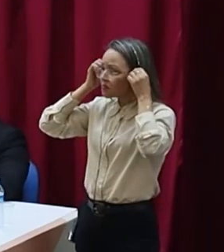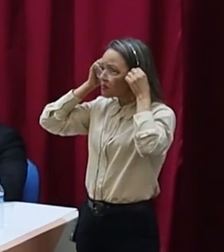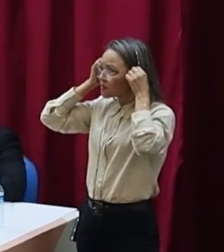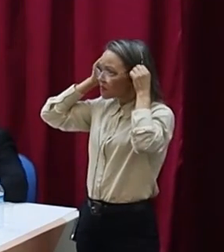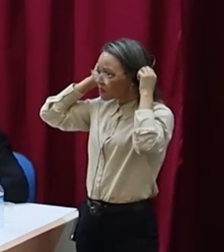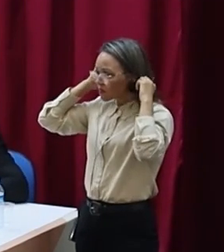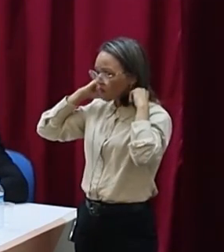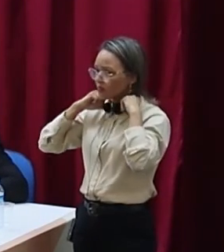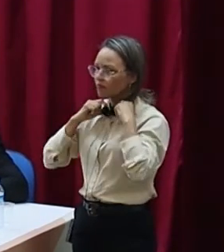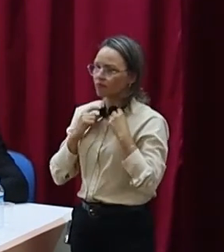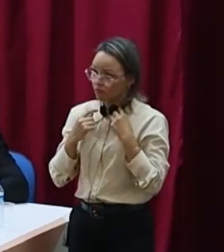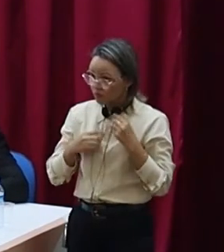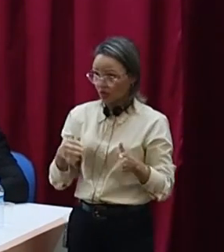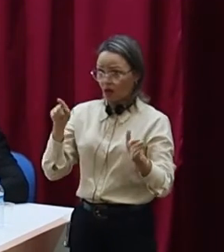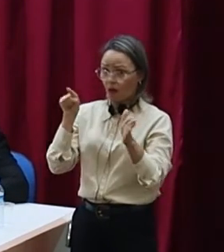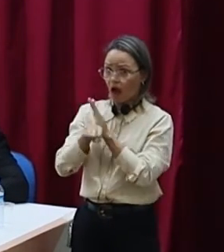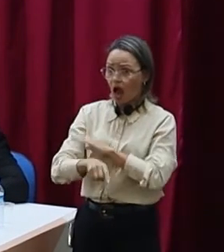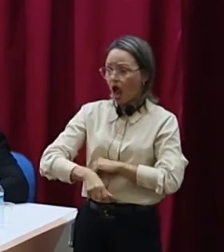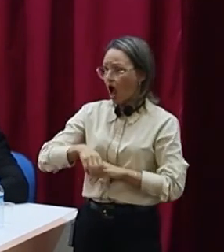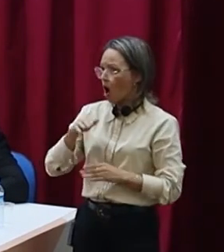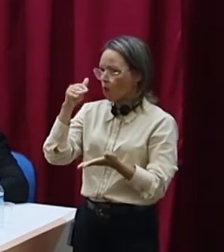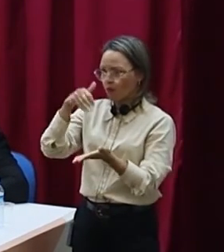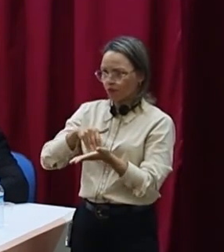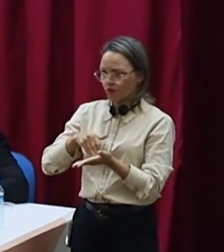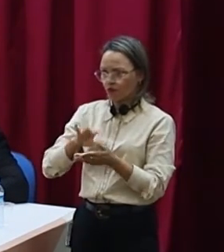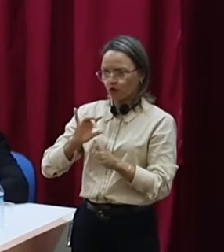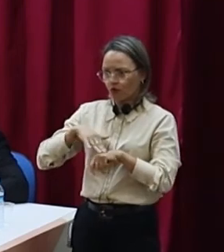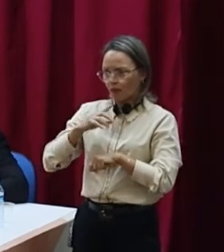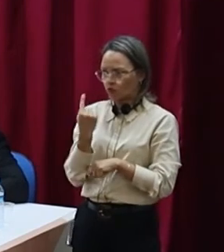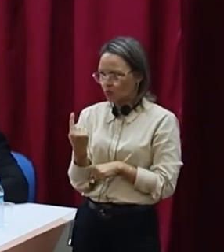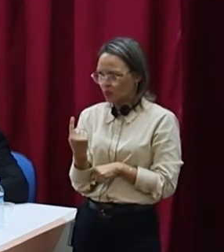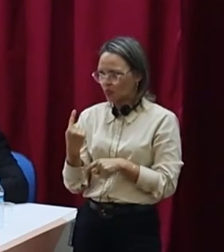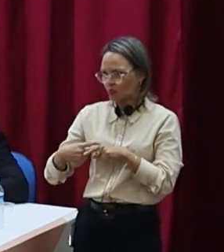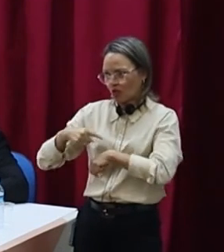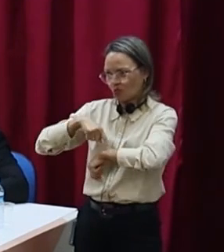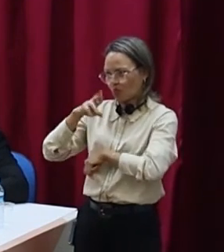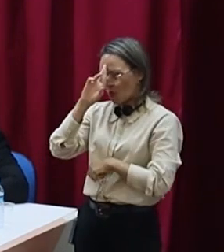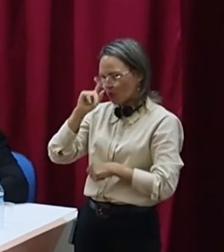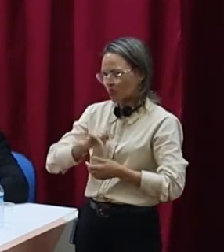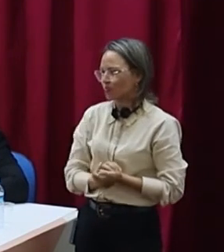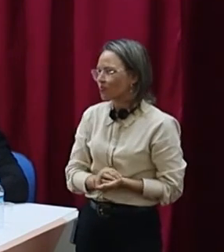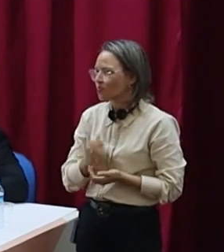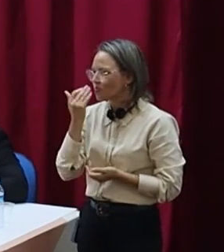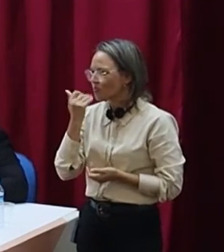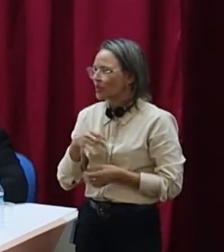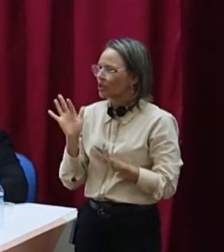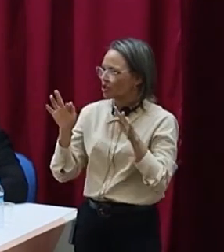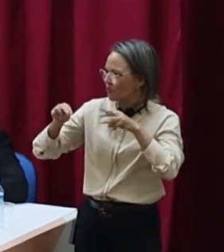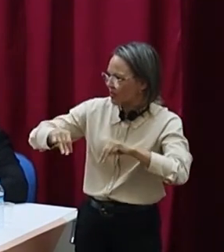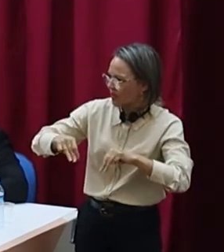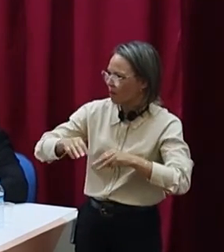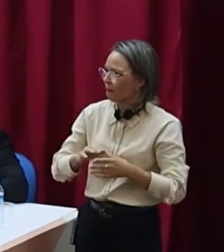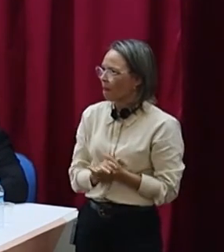A gente vai fazer, então, a última pergunta, o comentário, mais um, por conta do almoço, e para a gente fazer o encerramento, então.